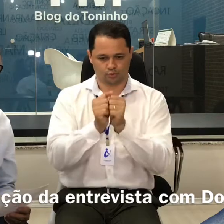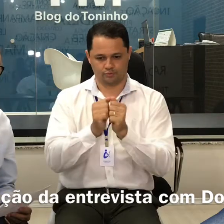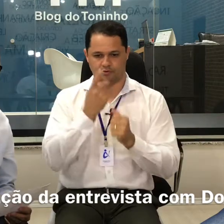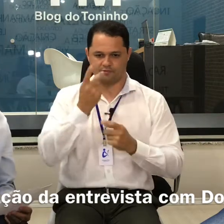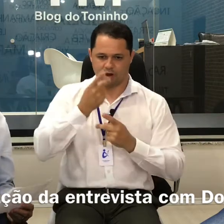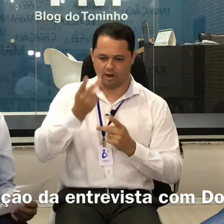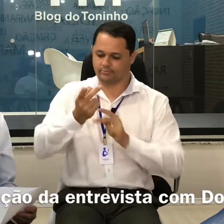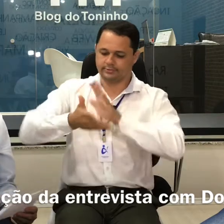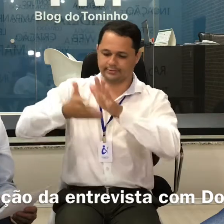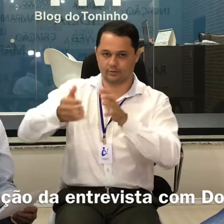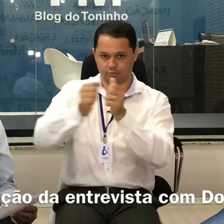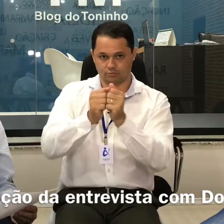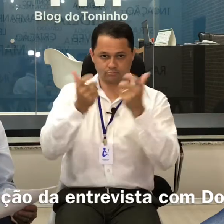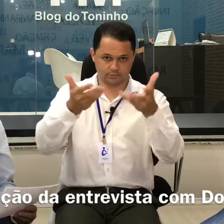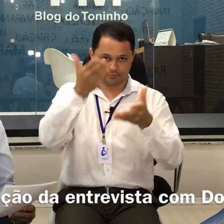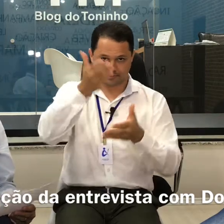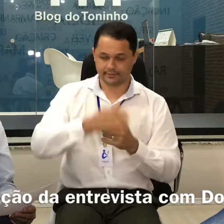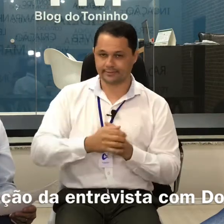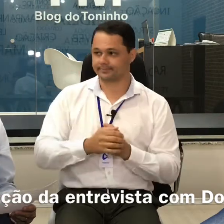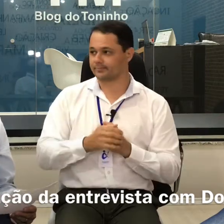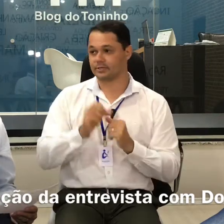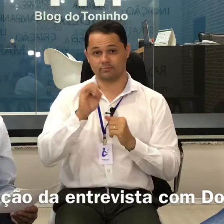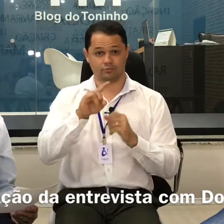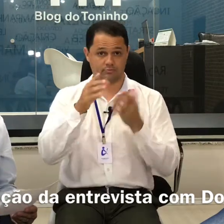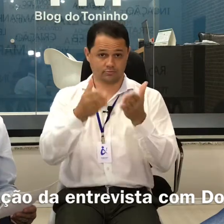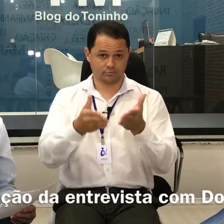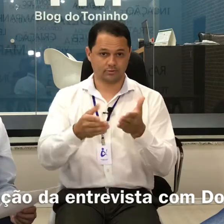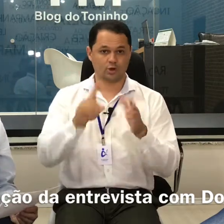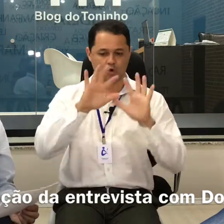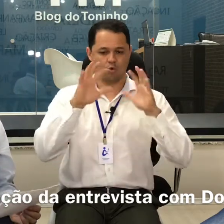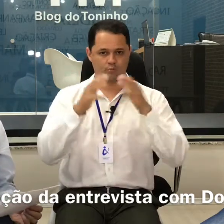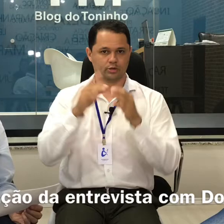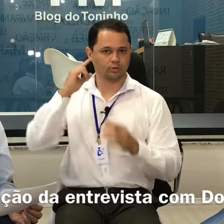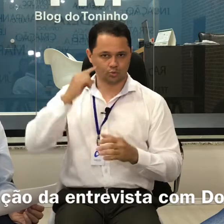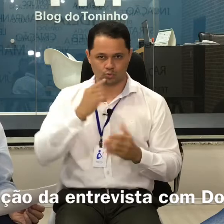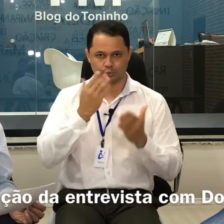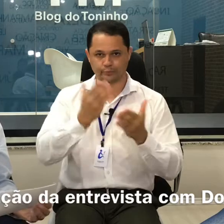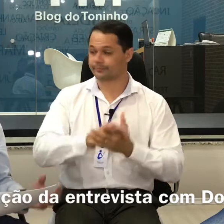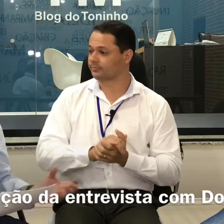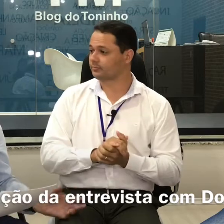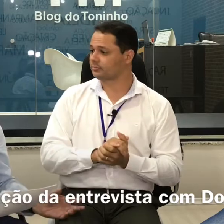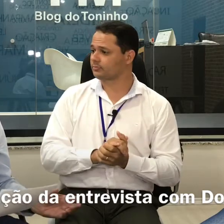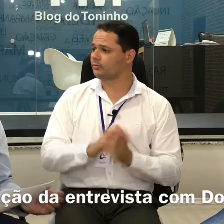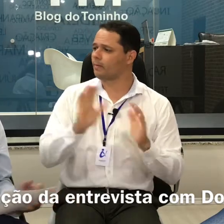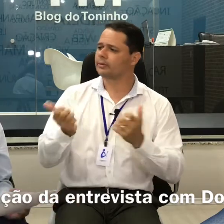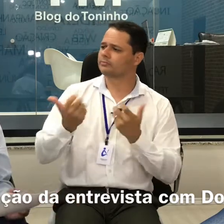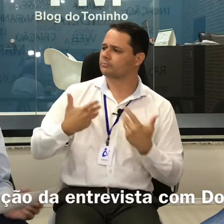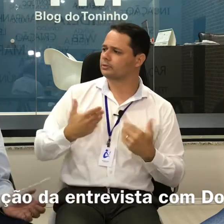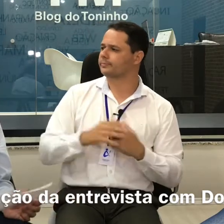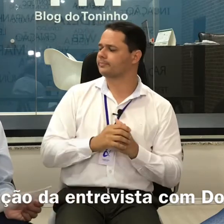para quem está nos acompanhando, principalmente a comunidade de surdos. Agora fala para a gente, esta questão